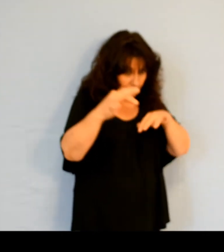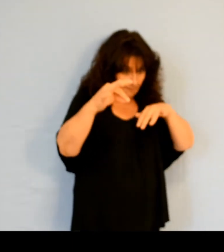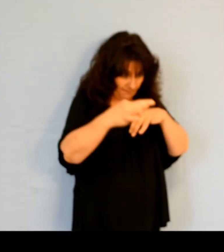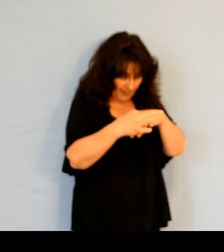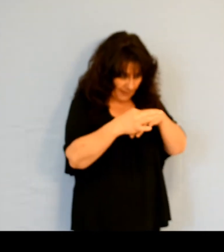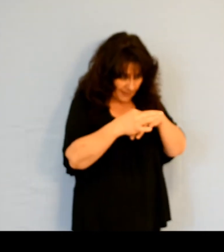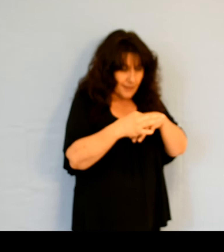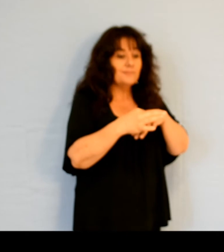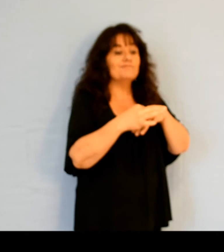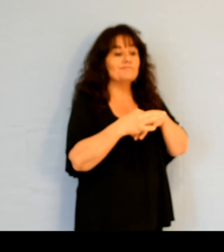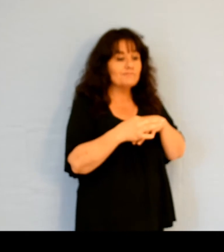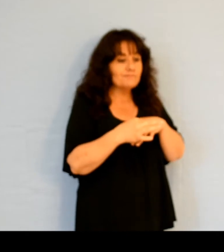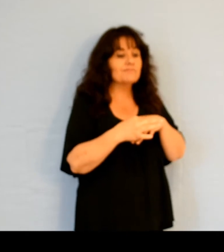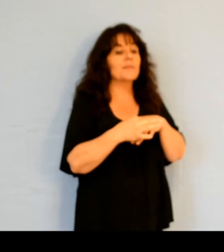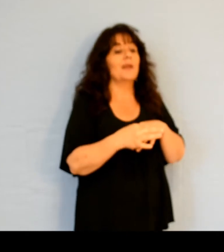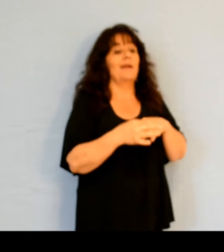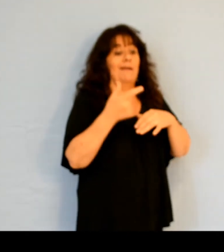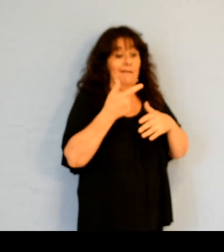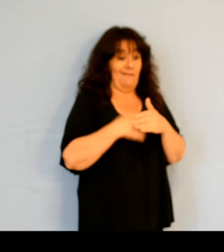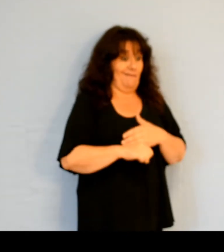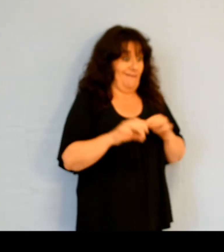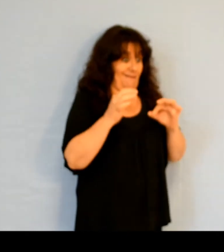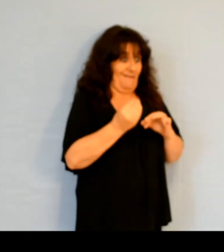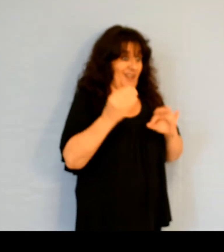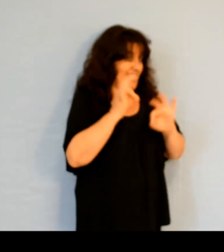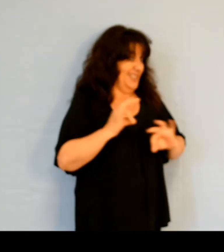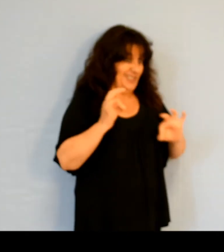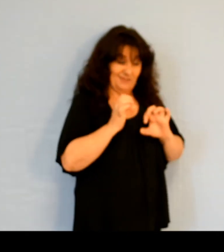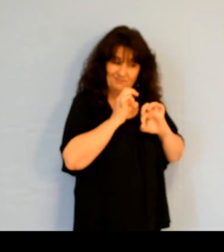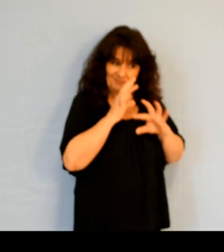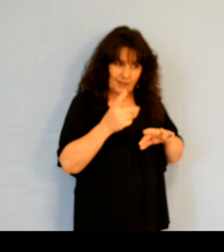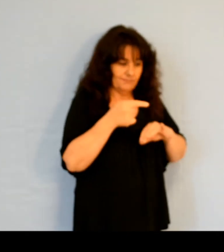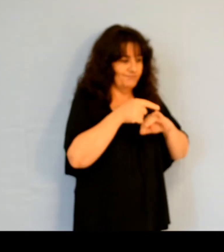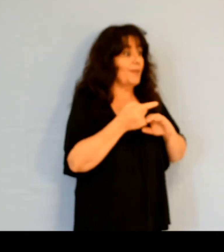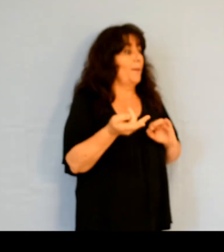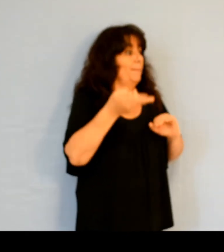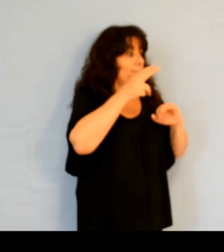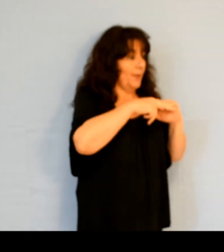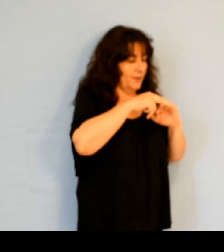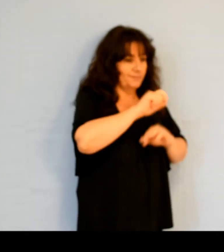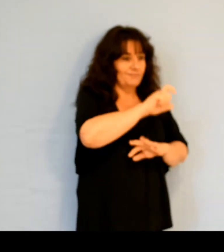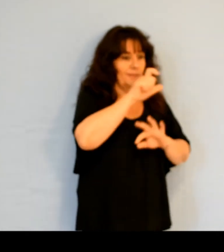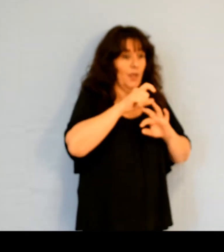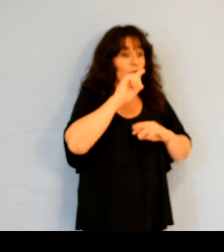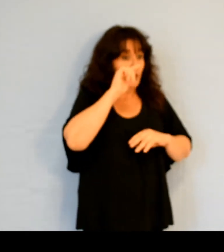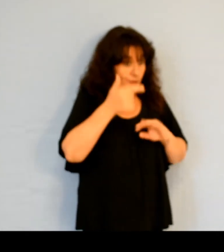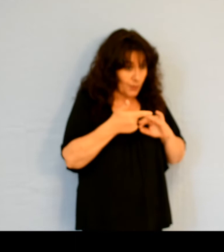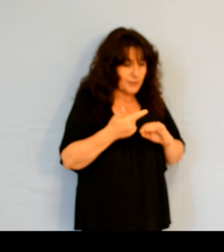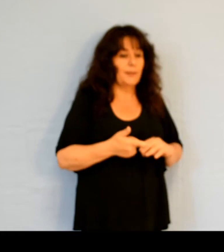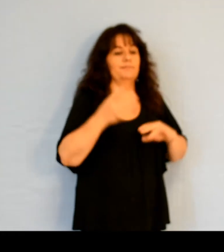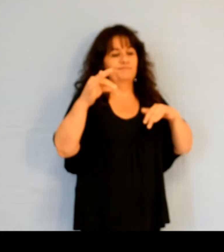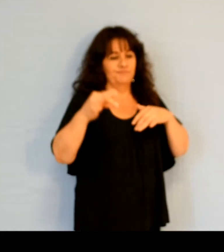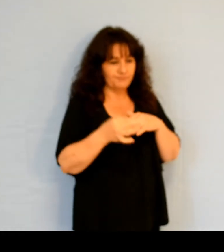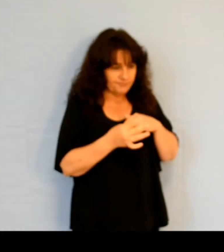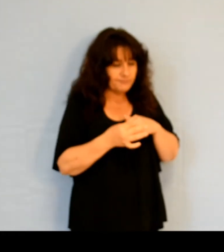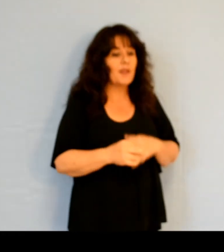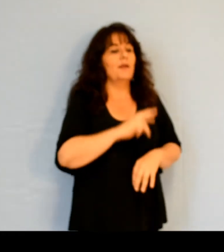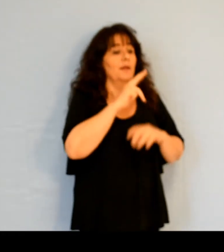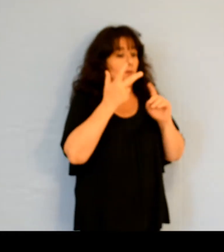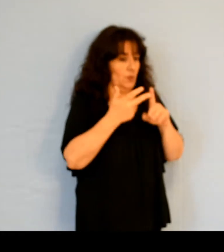De même le deuxième, puis le troisième, épousèrent la veuve. Et